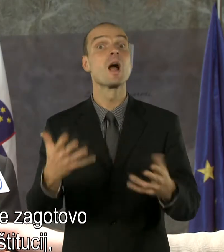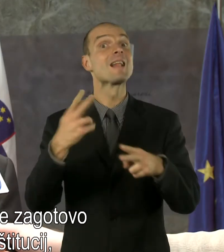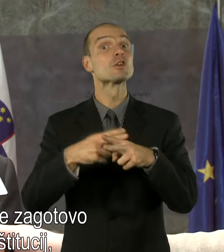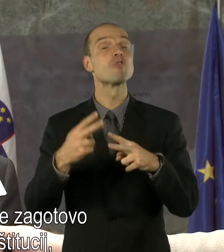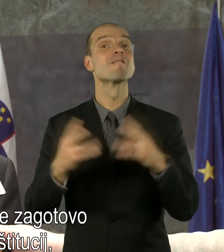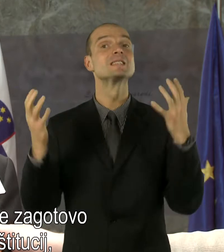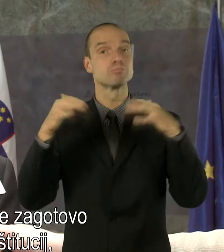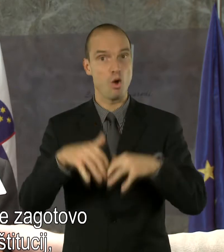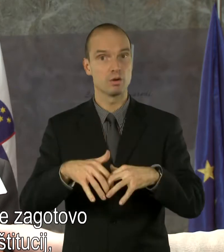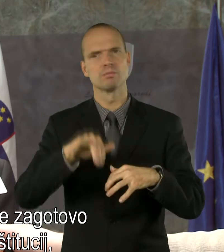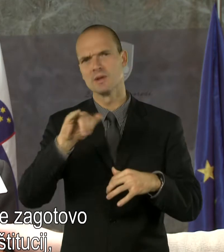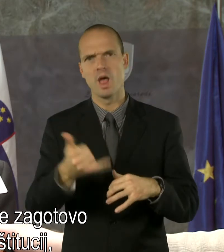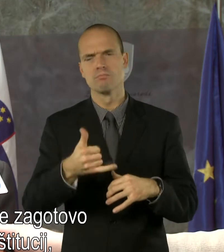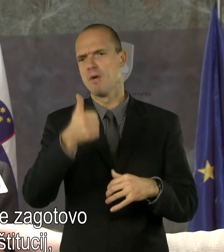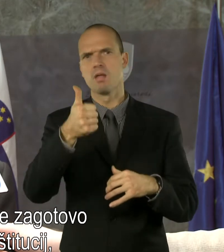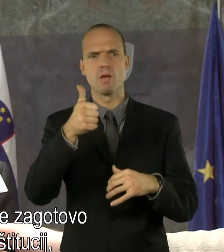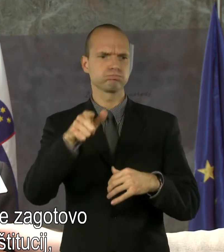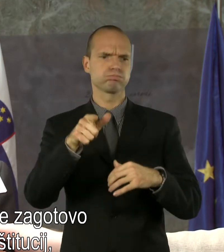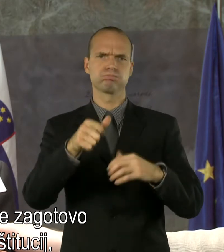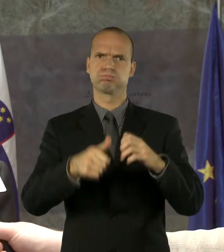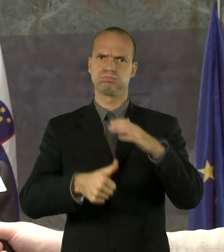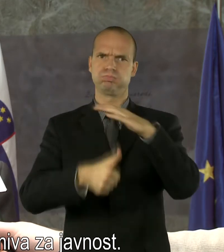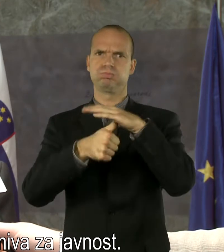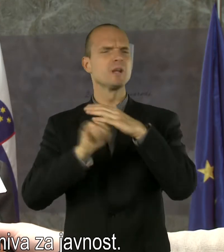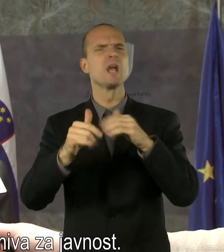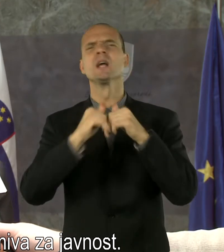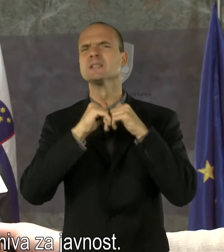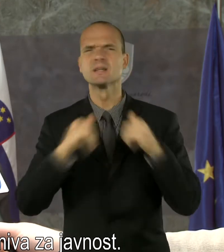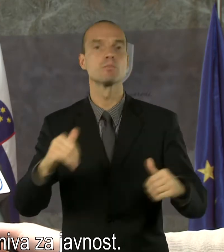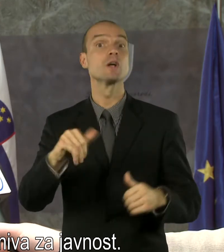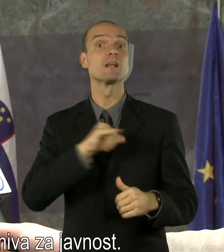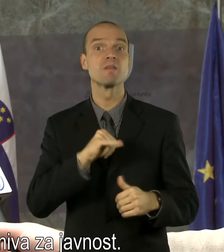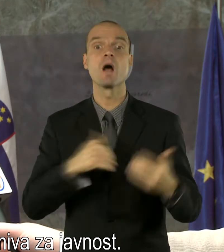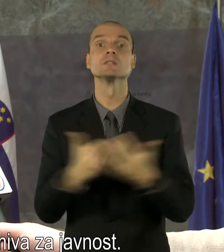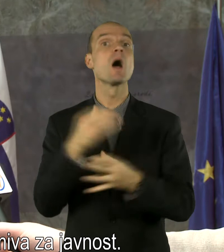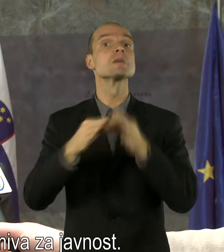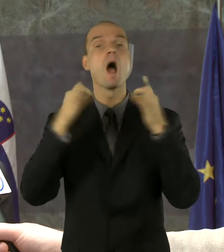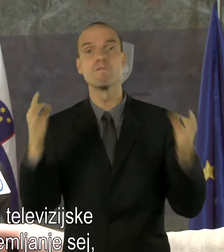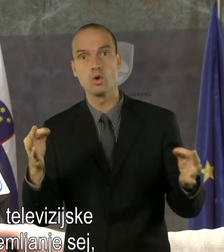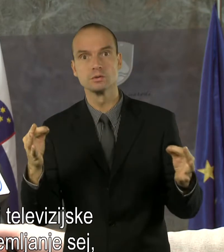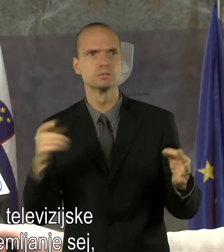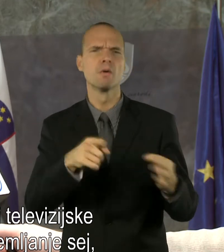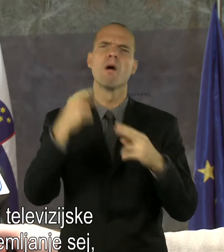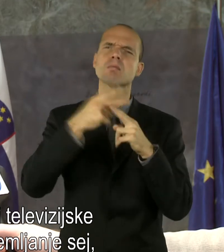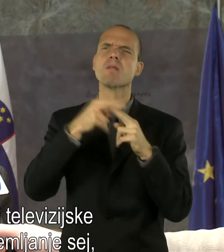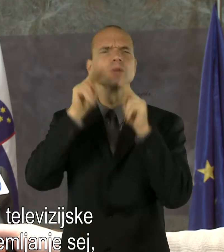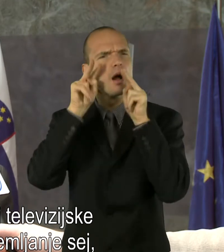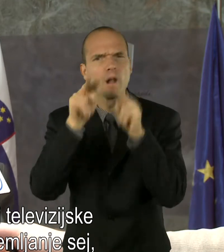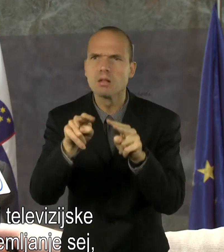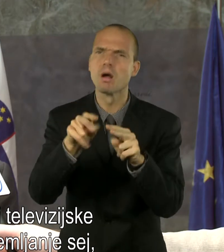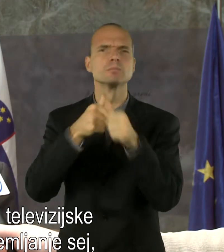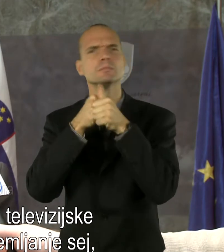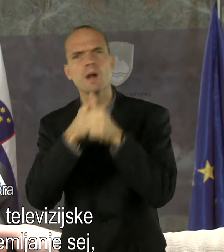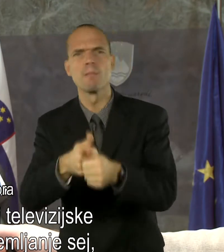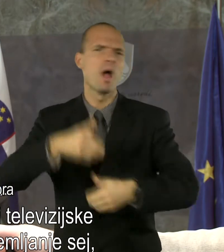Torej, Državni zbor je zagotovo ena od inštitucij, ki je izjemno zanimiva za javnost, ne samo skozi televizijske